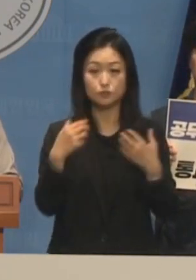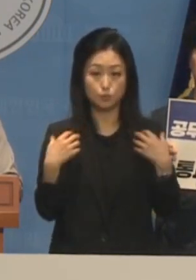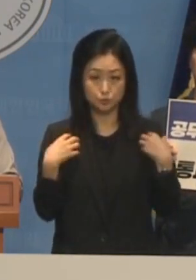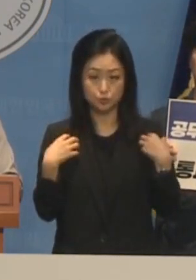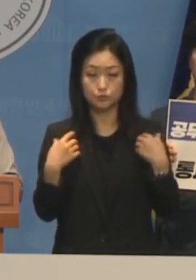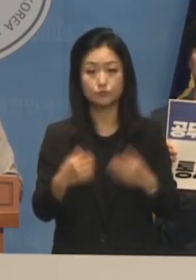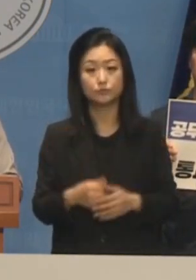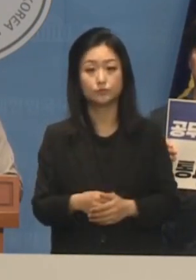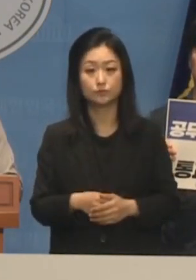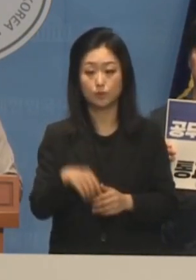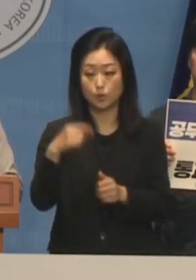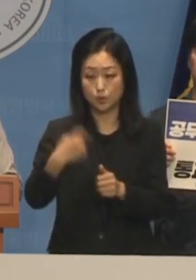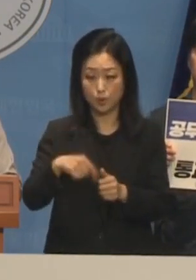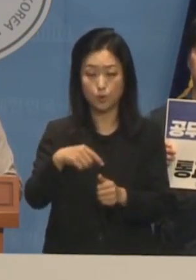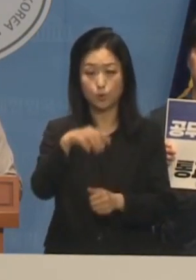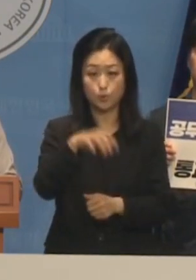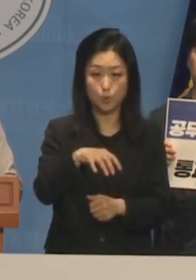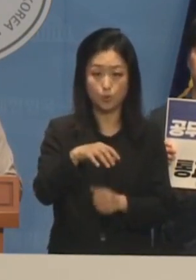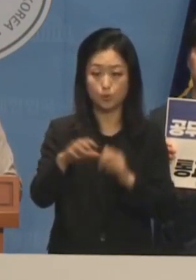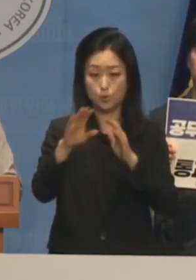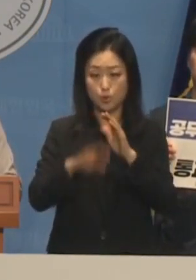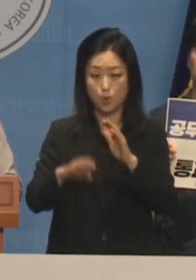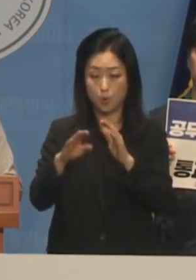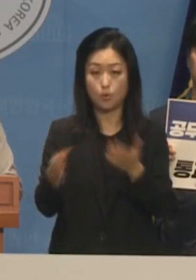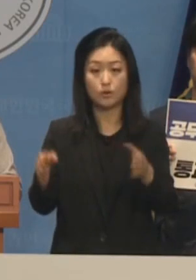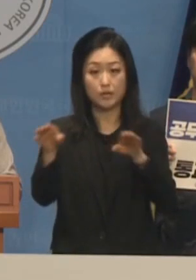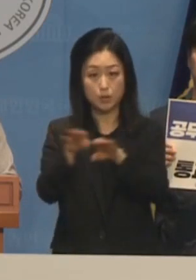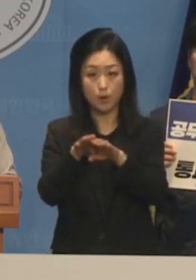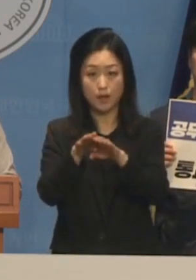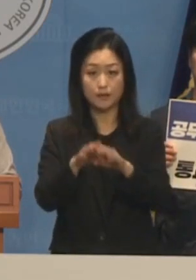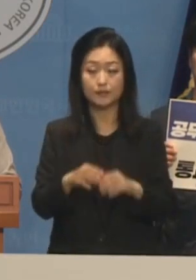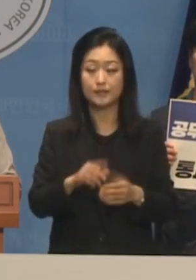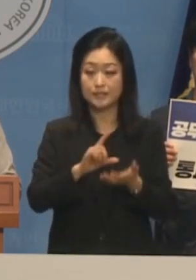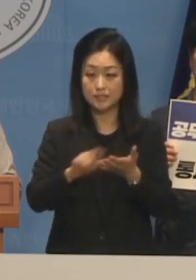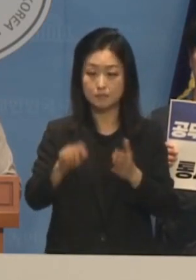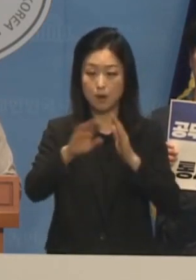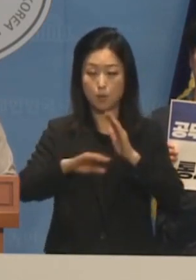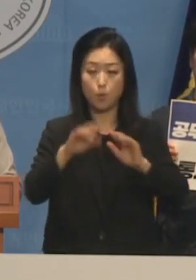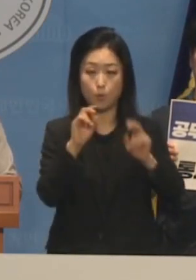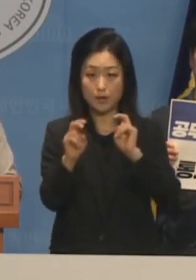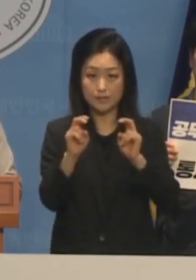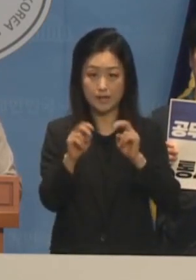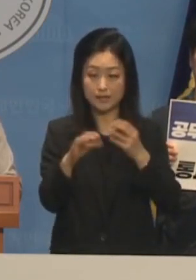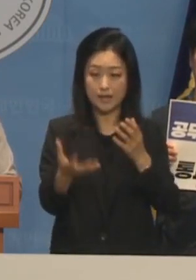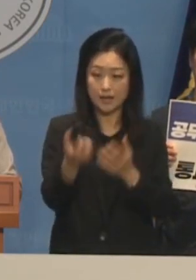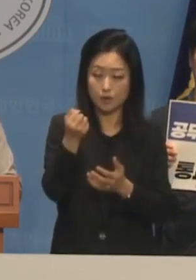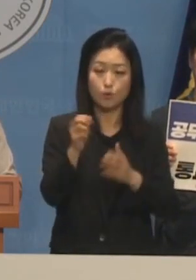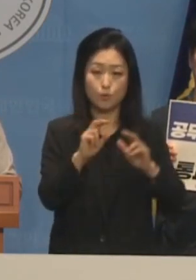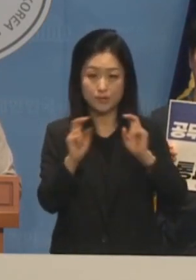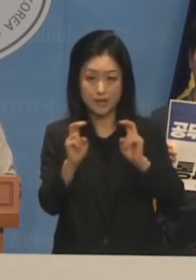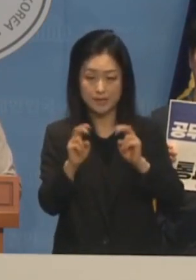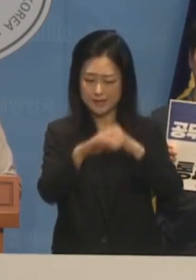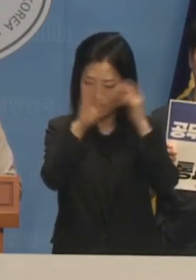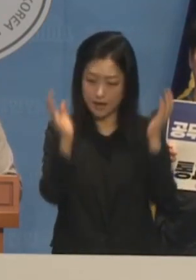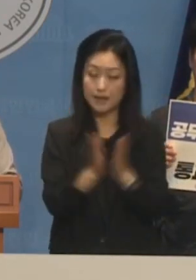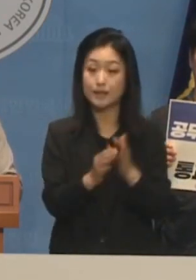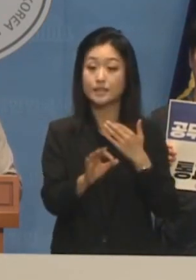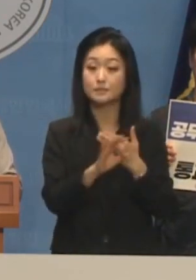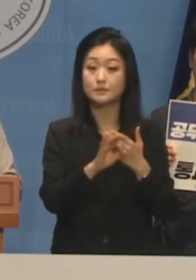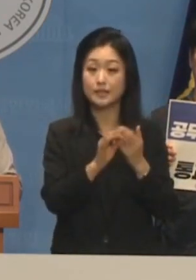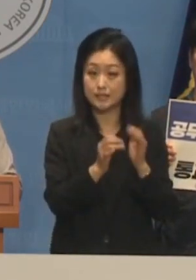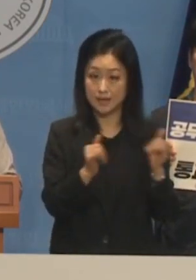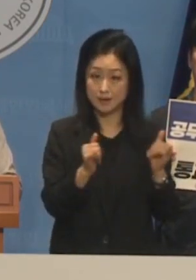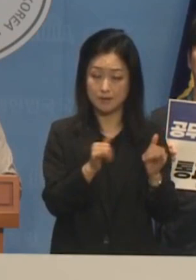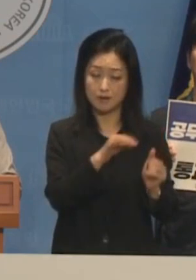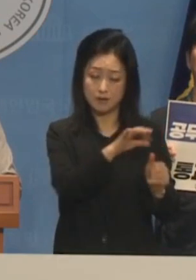지방자치단체, 교육기관, 공공기관, 지방공기업, 자회사 등 공공부문 비정규직은 우리 사회